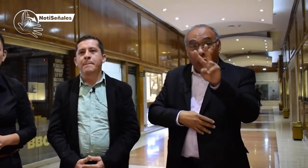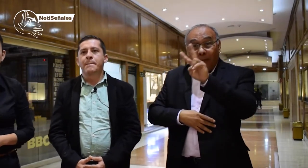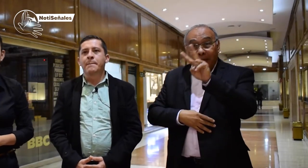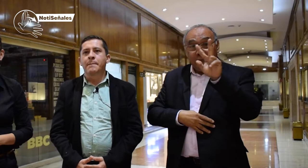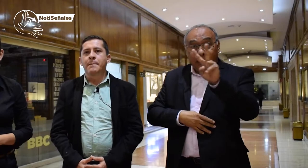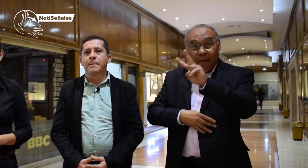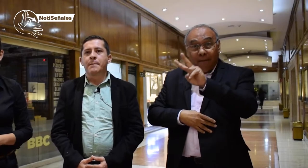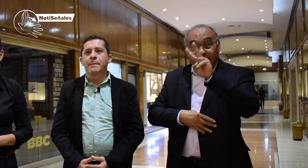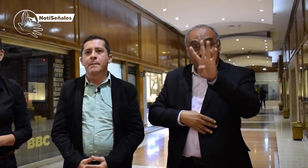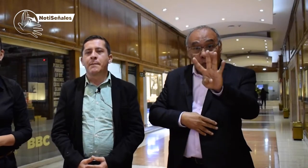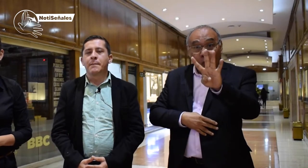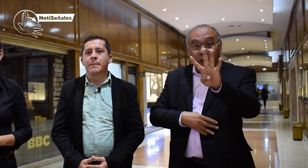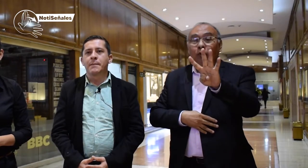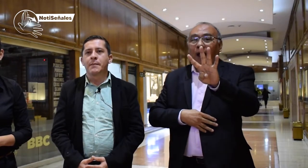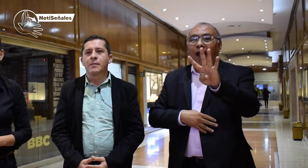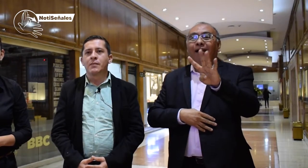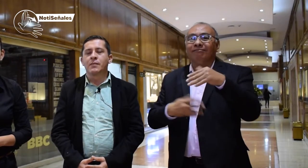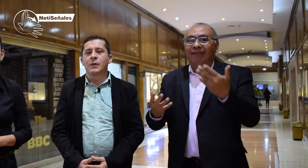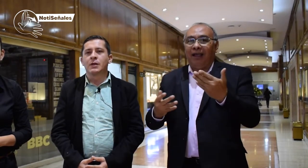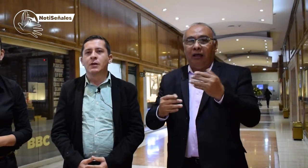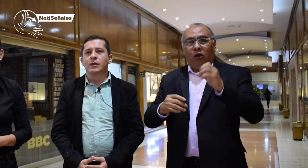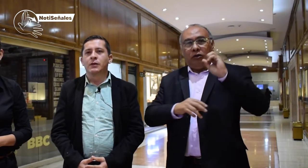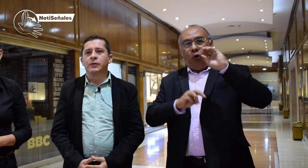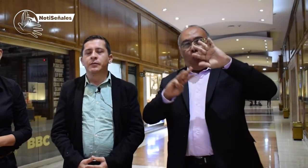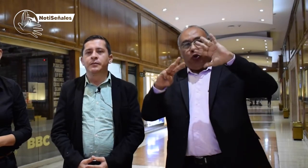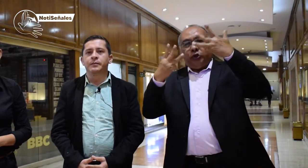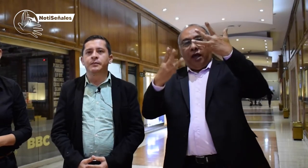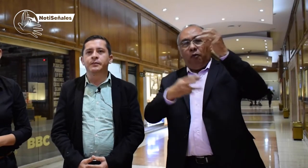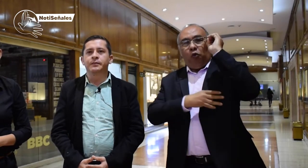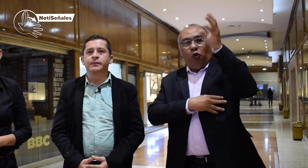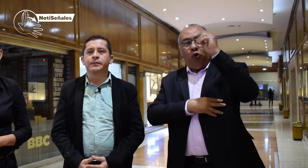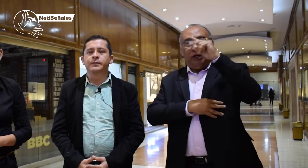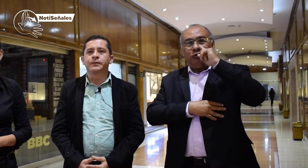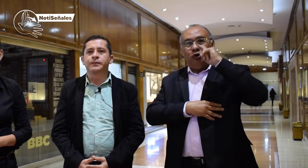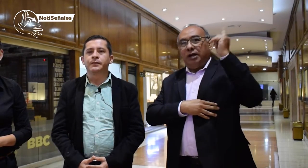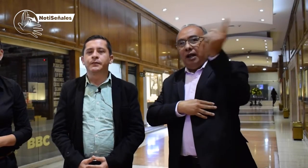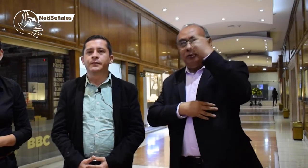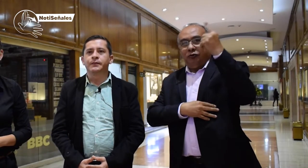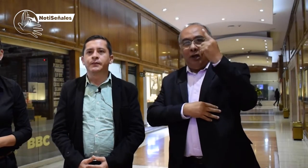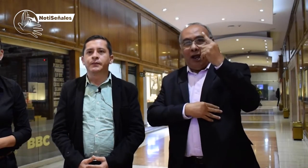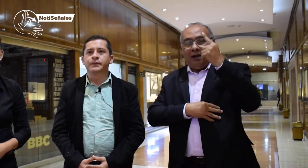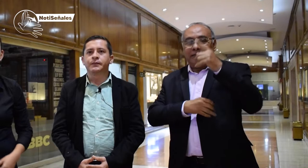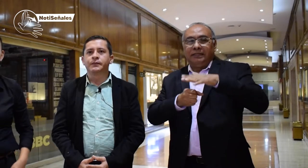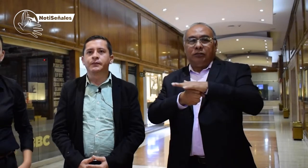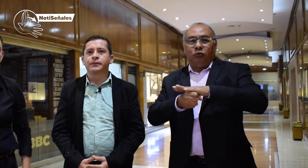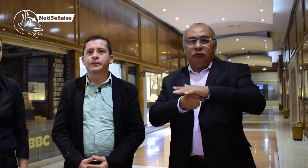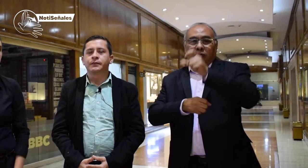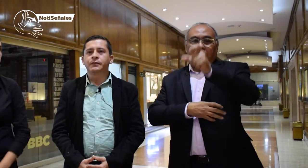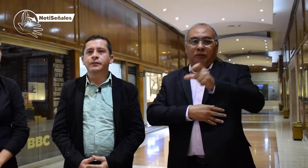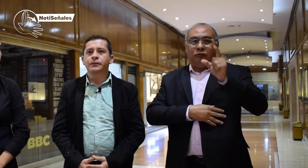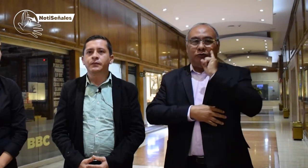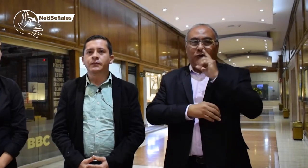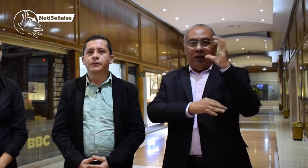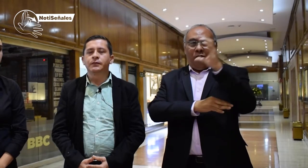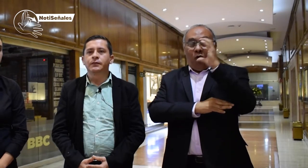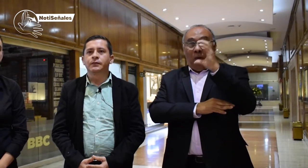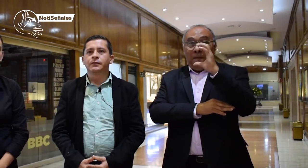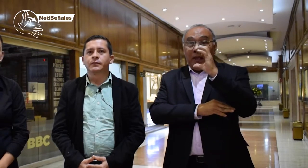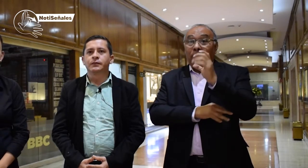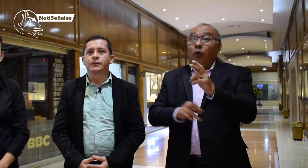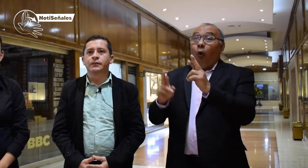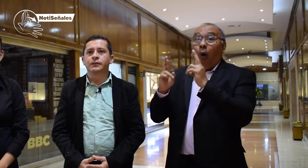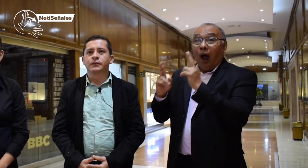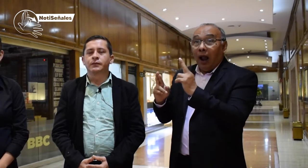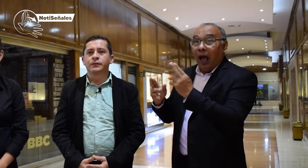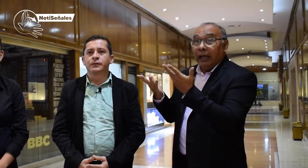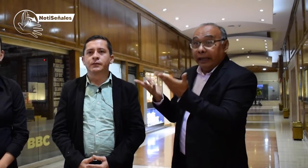nosotros para esta tercera semana de septiembre del 22 al 24 vamos a llevar a cabo el 8º Congreso Nacional de